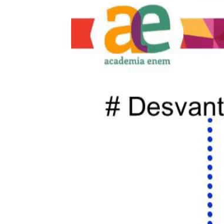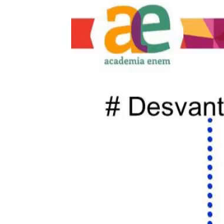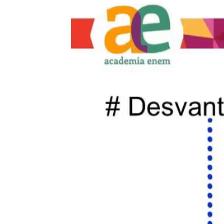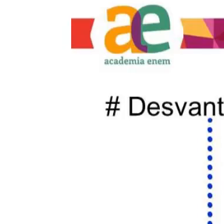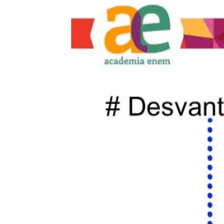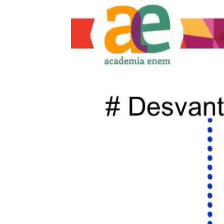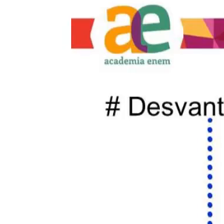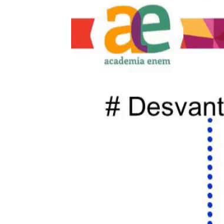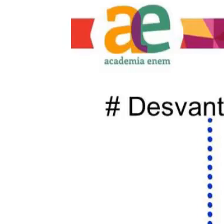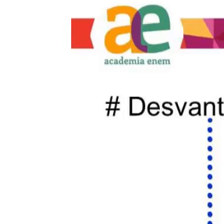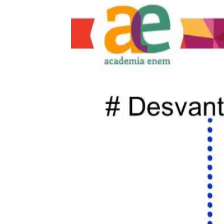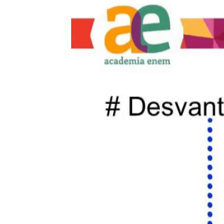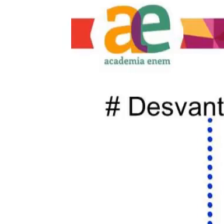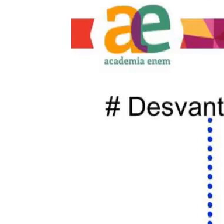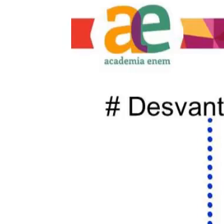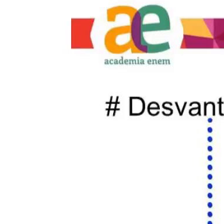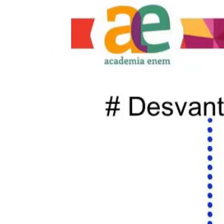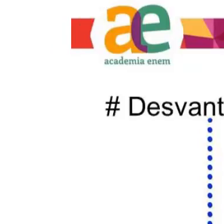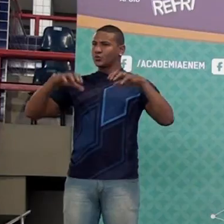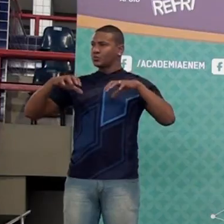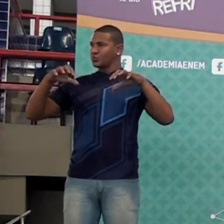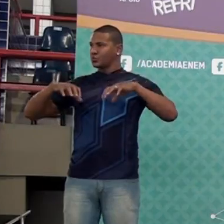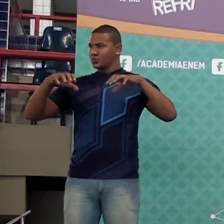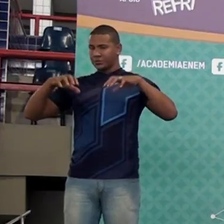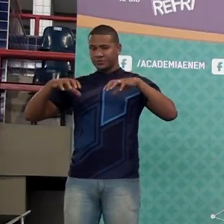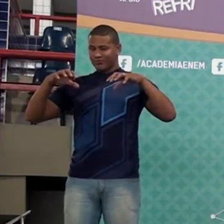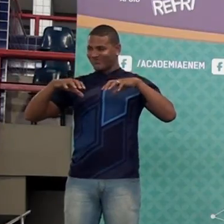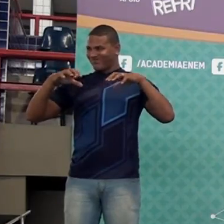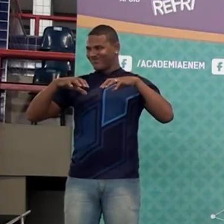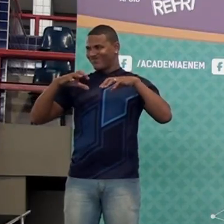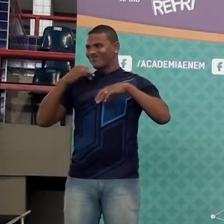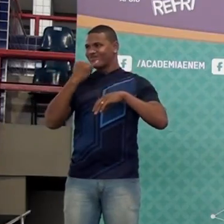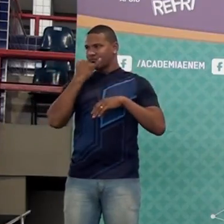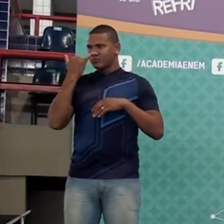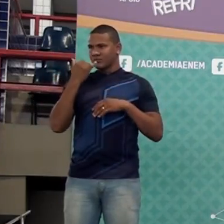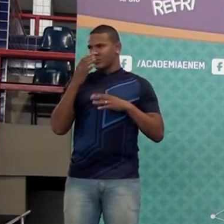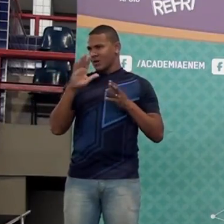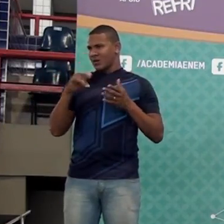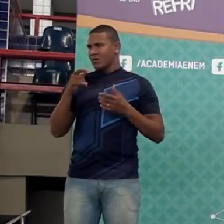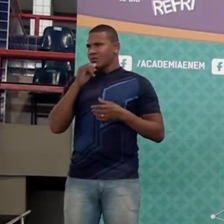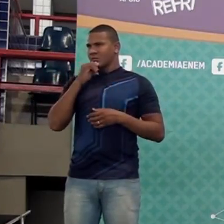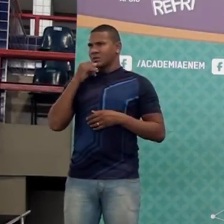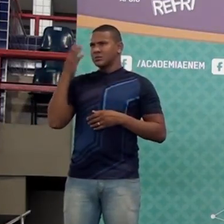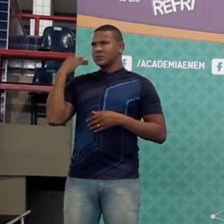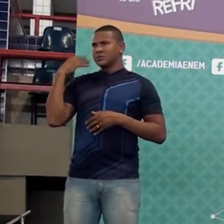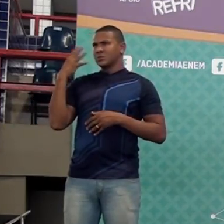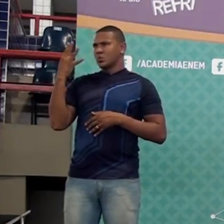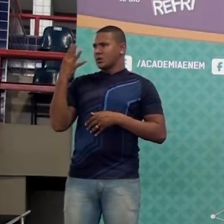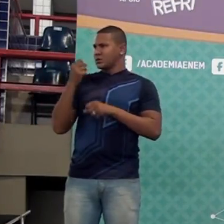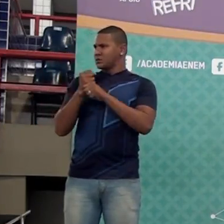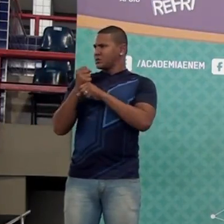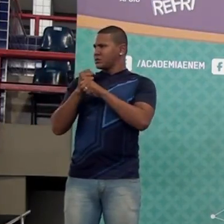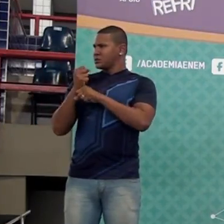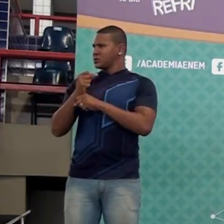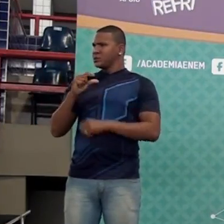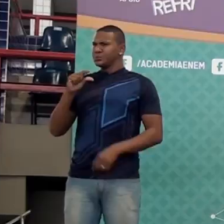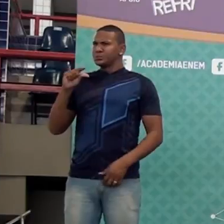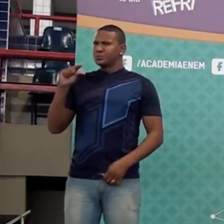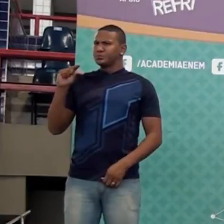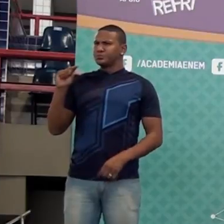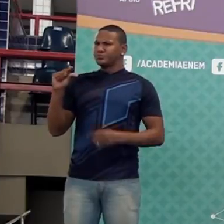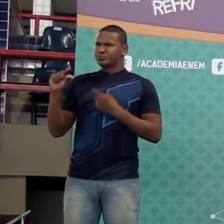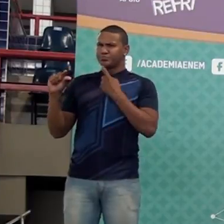do regime das chuvas. Tirando esse último ano agora, os 4 anos anteriores, choveu muito pouco